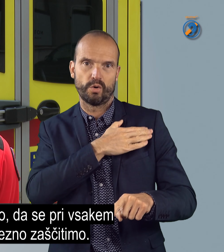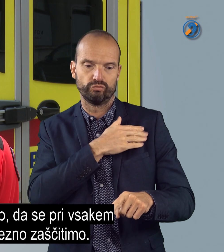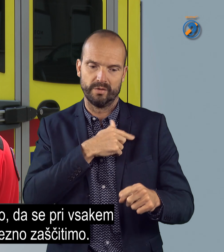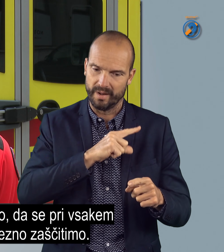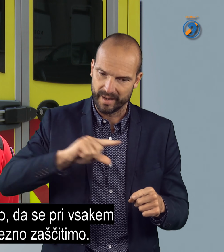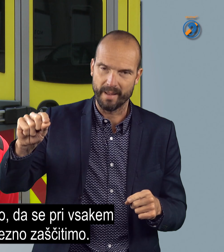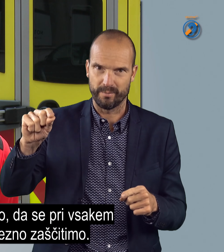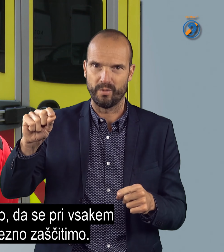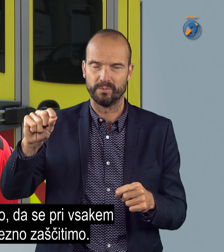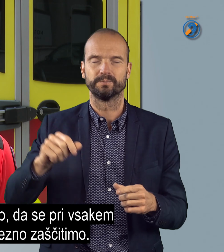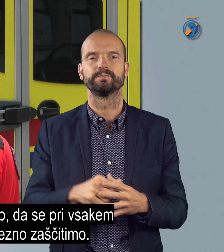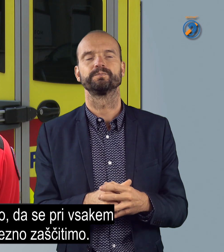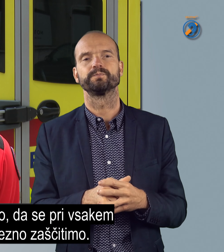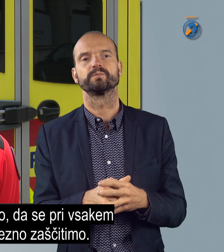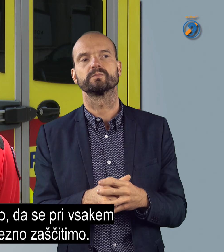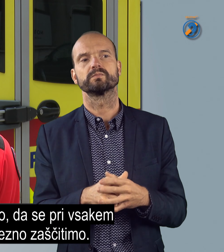pač